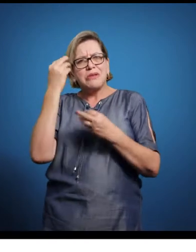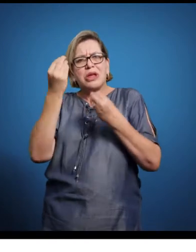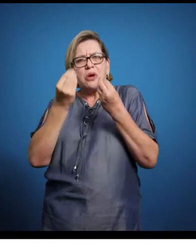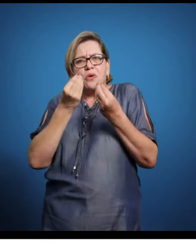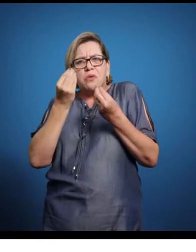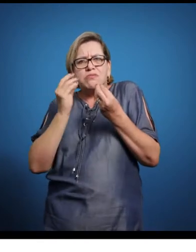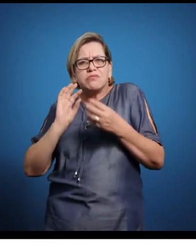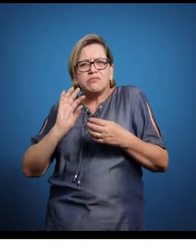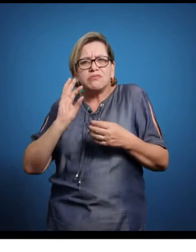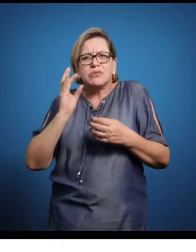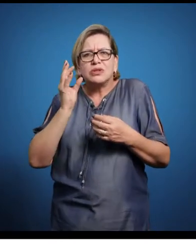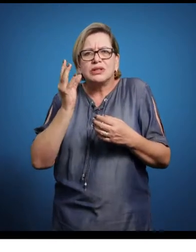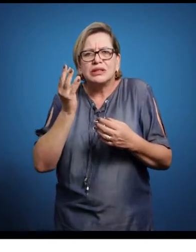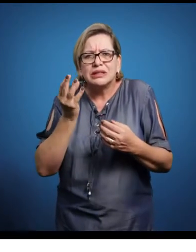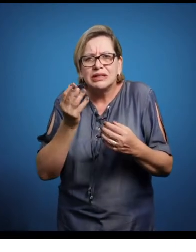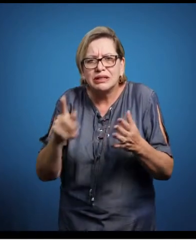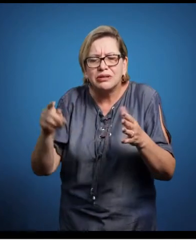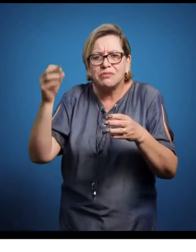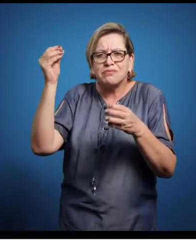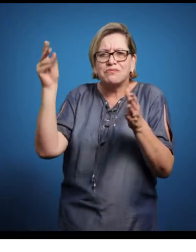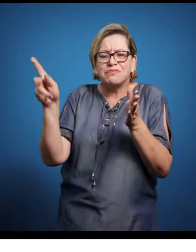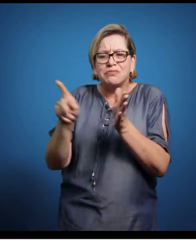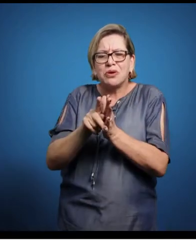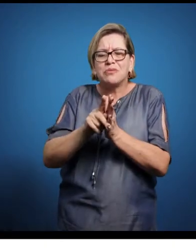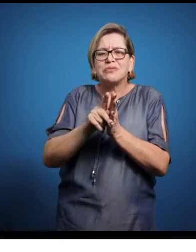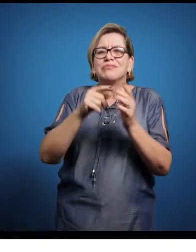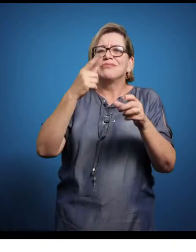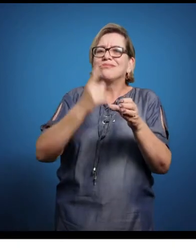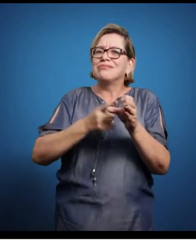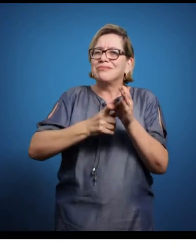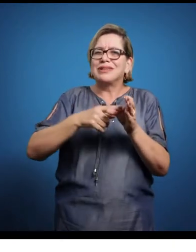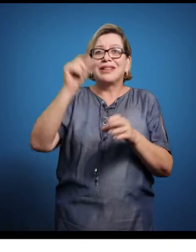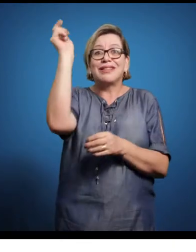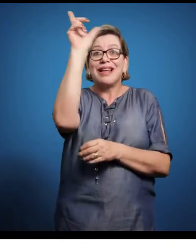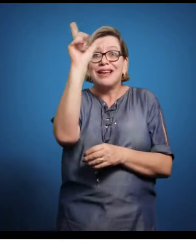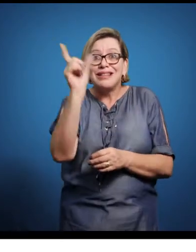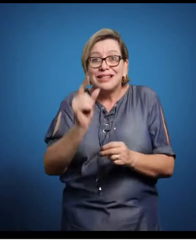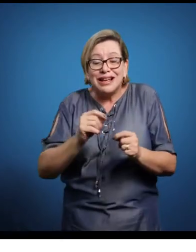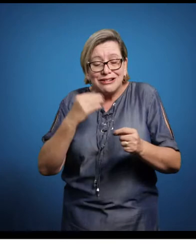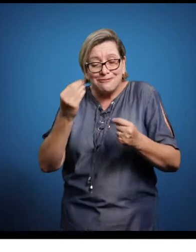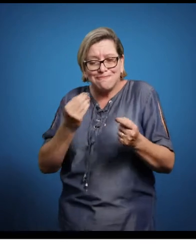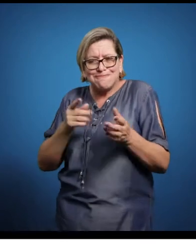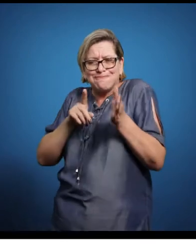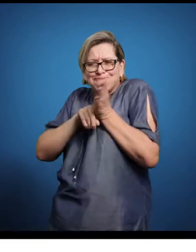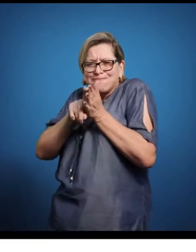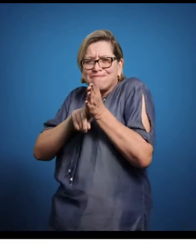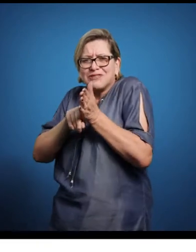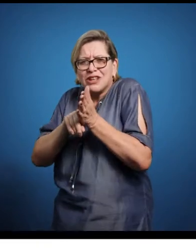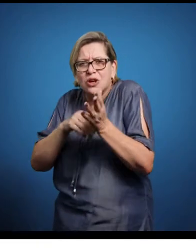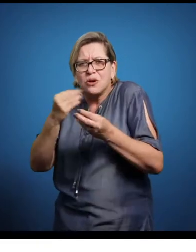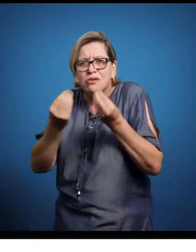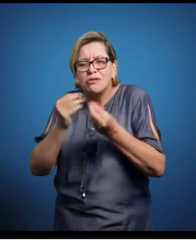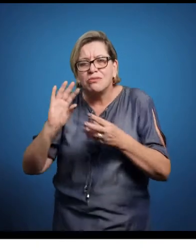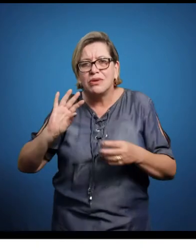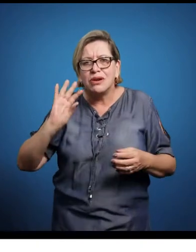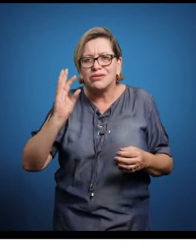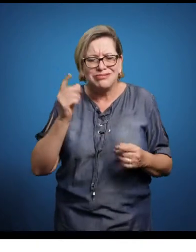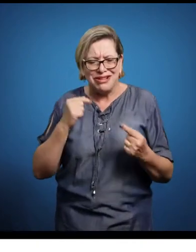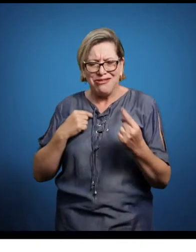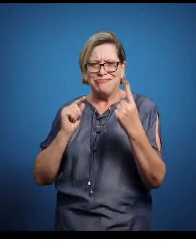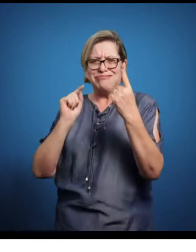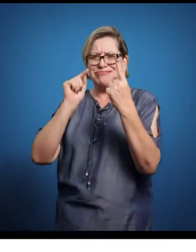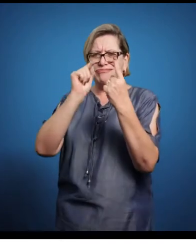nas cidades italianas com uma efetividade muito forte a a a efetividade das coisas em si não é o ideal